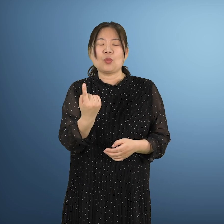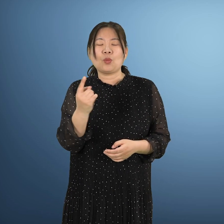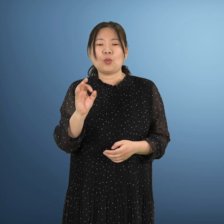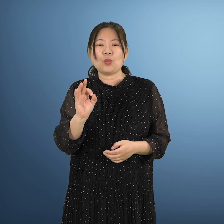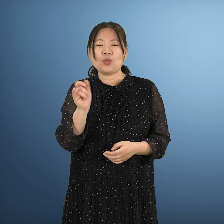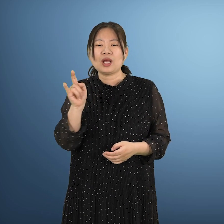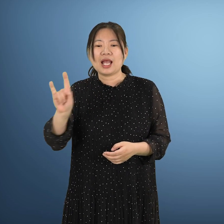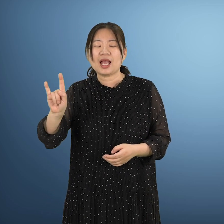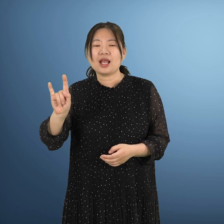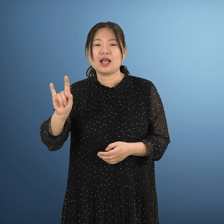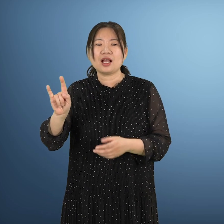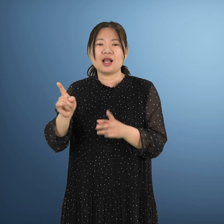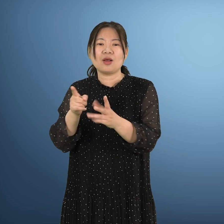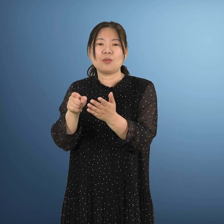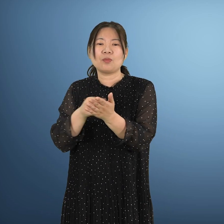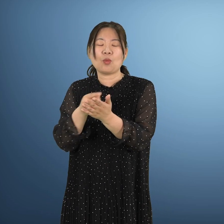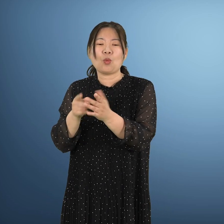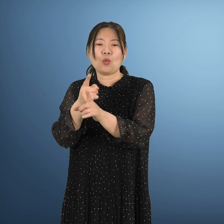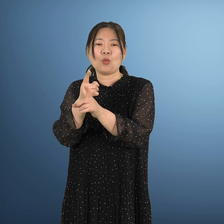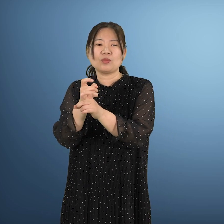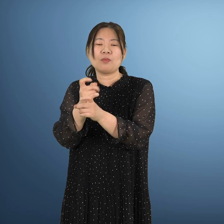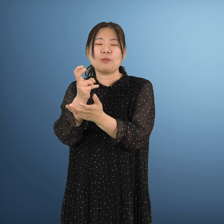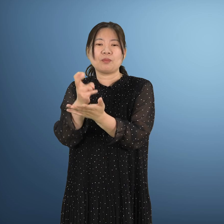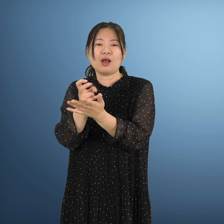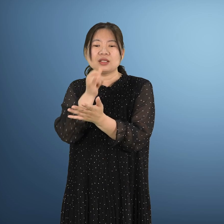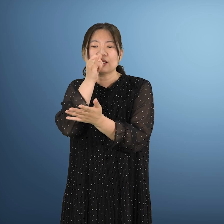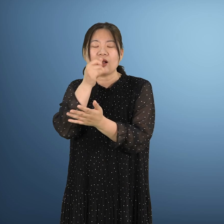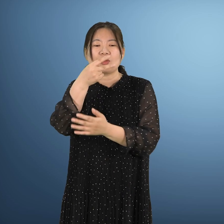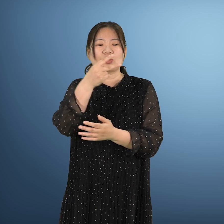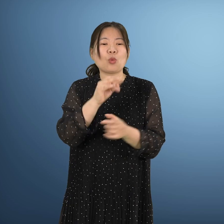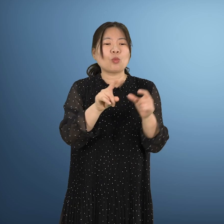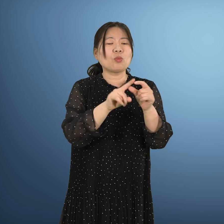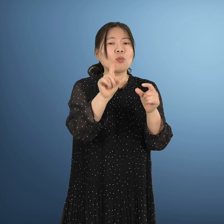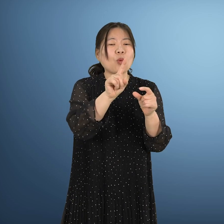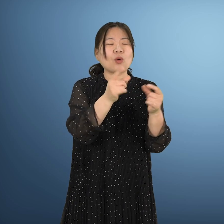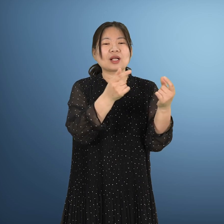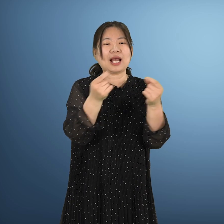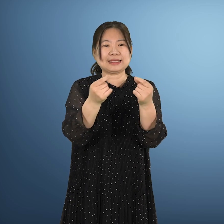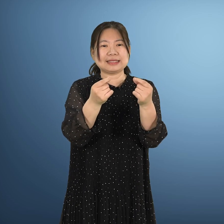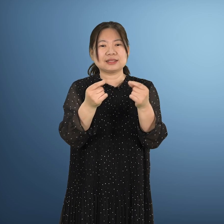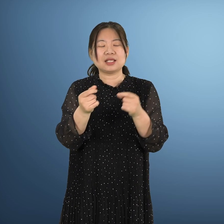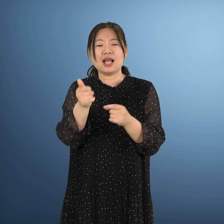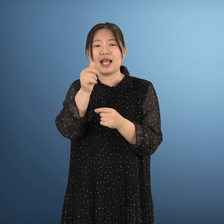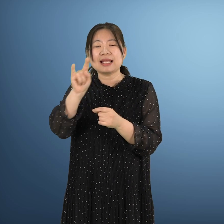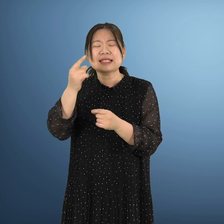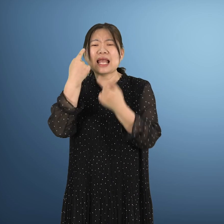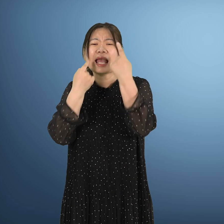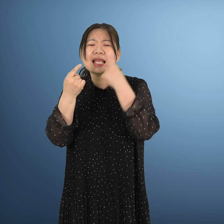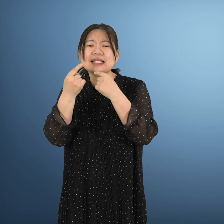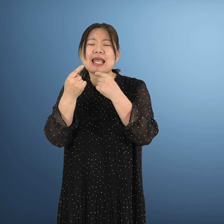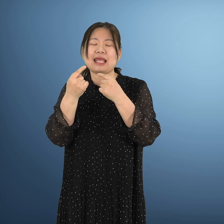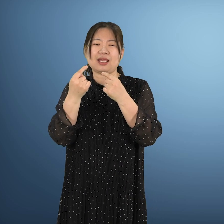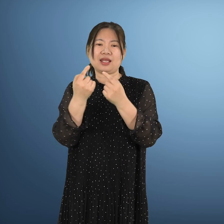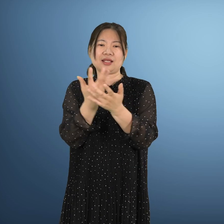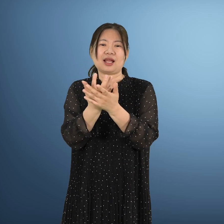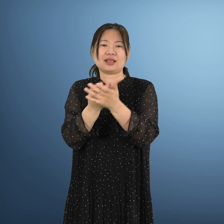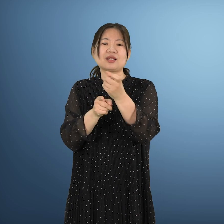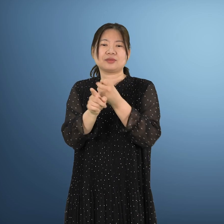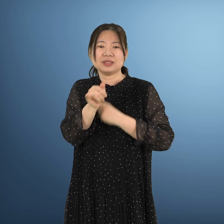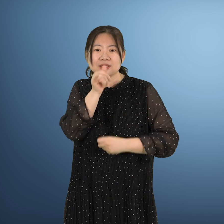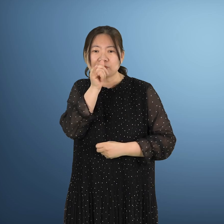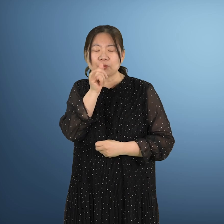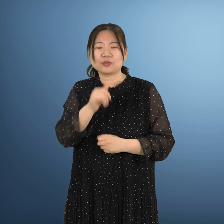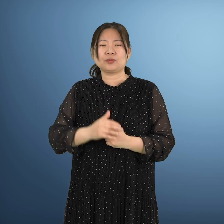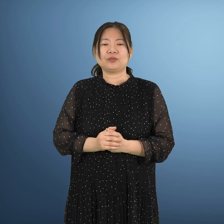동해보복법이라고 합니다. 거기 동자는 같을 동자예요. 해자는 해를 입히다 할 때 상해, 이런